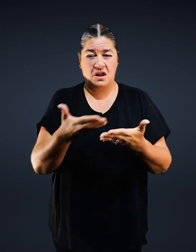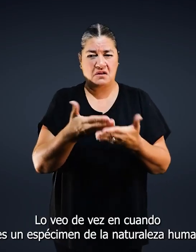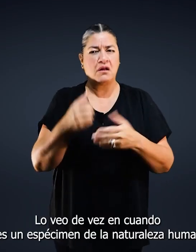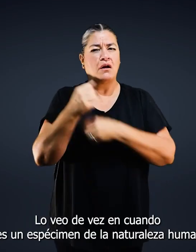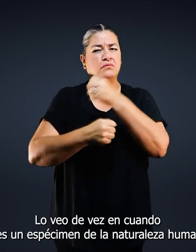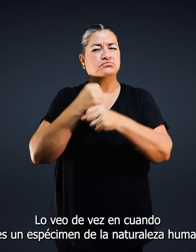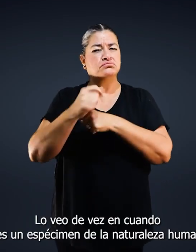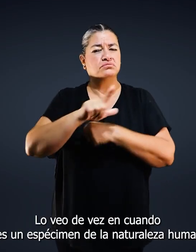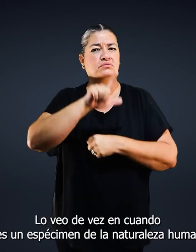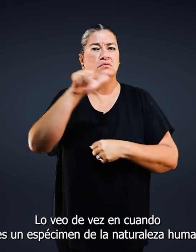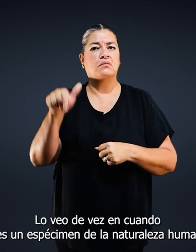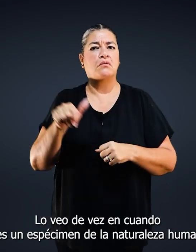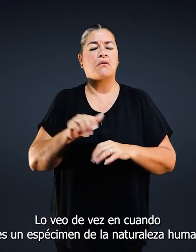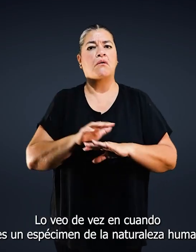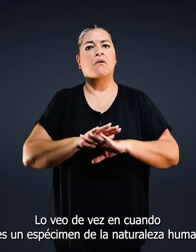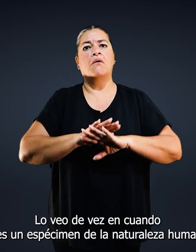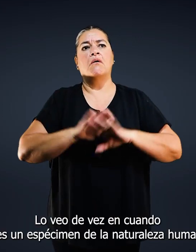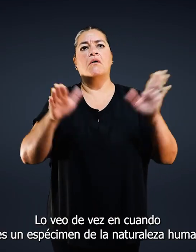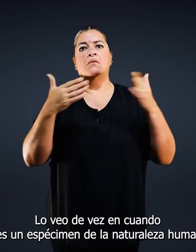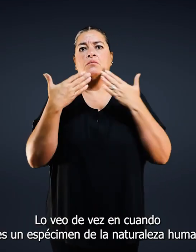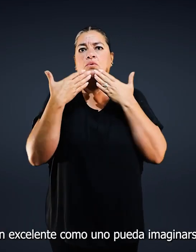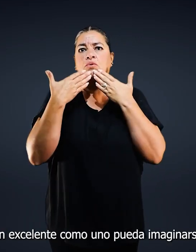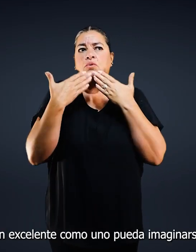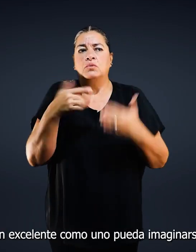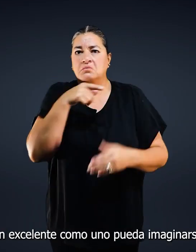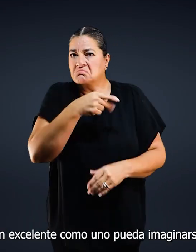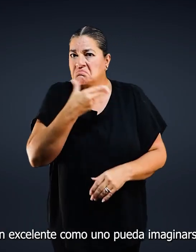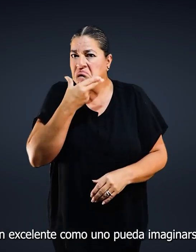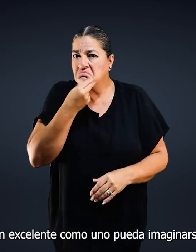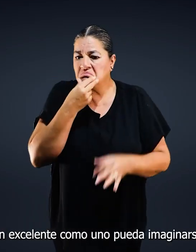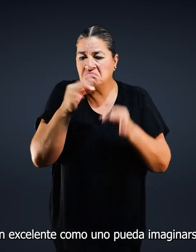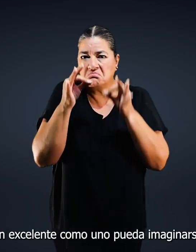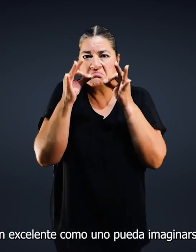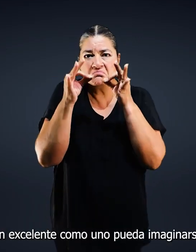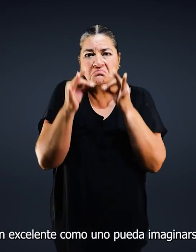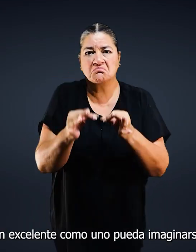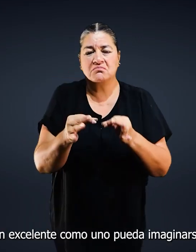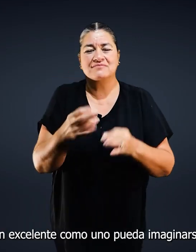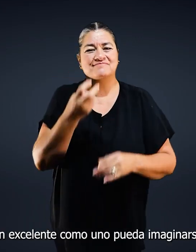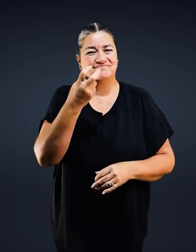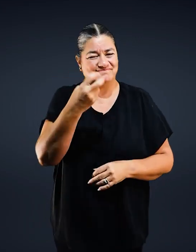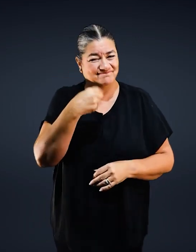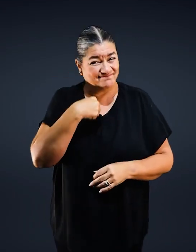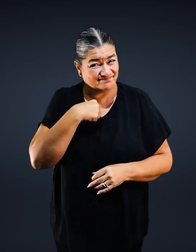Lo veo de vez en cuando y es un espécimen de la naturaleza humana tan excelente como uno pueda imaginarse.